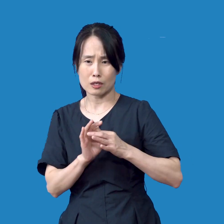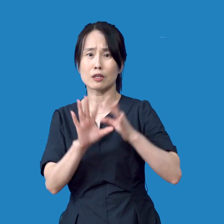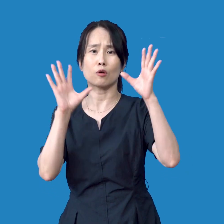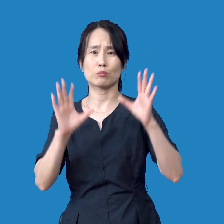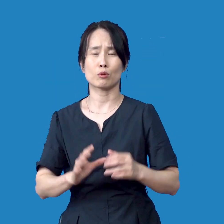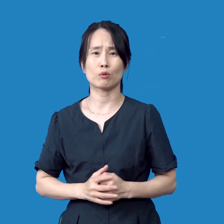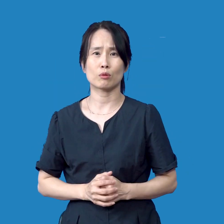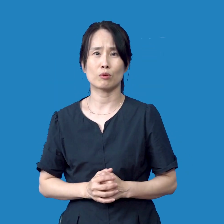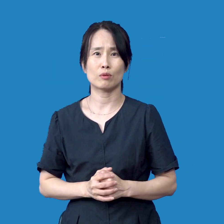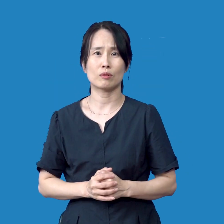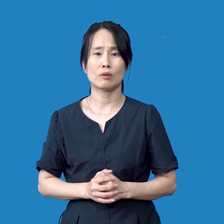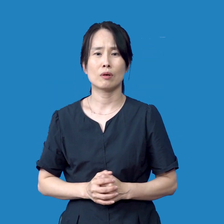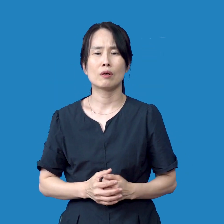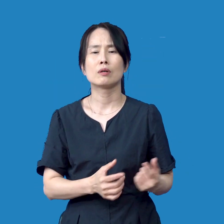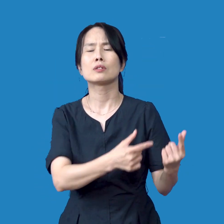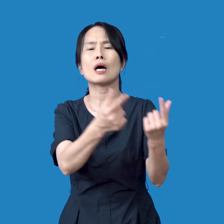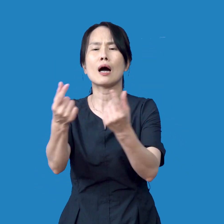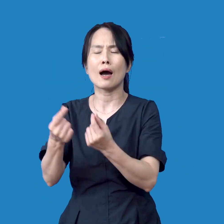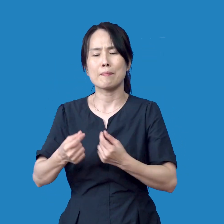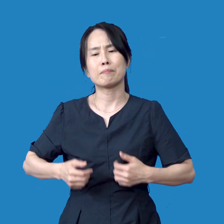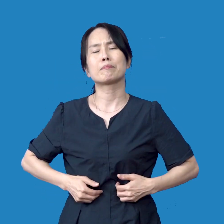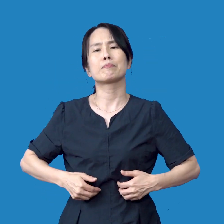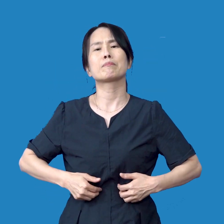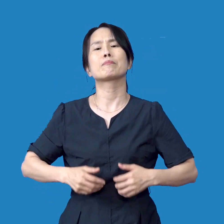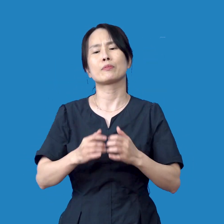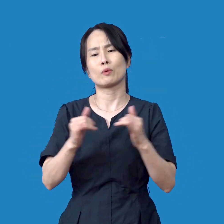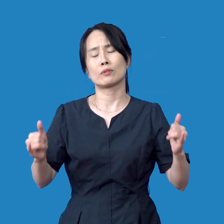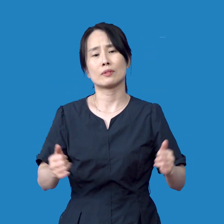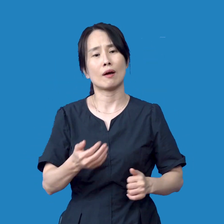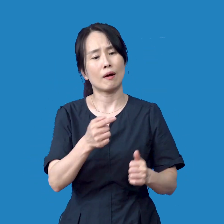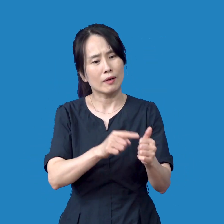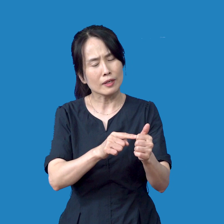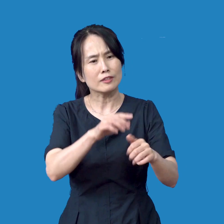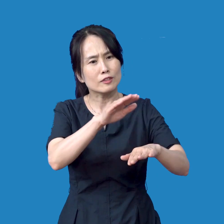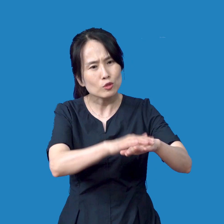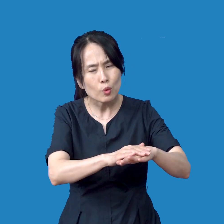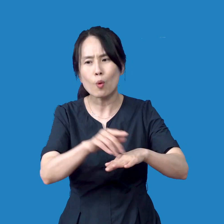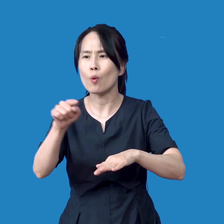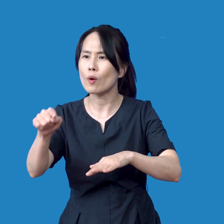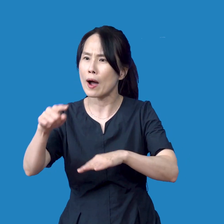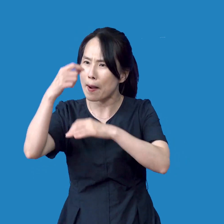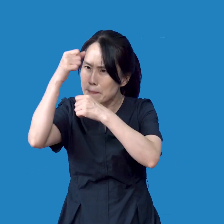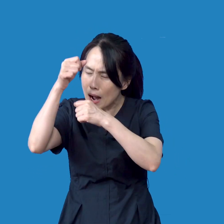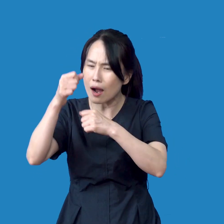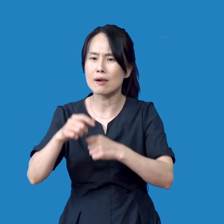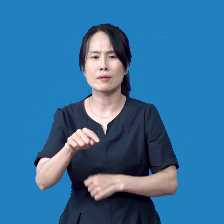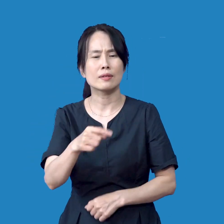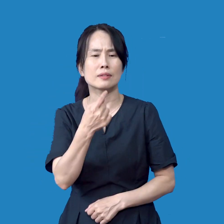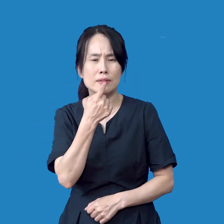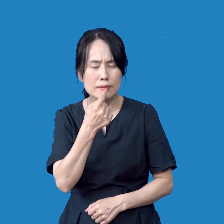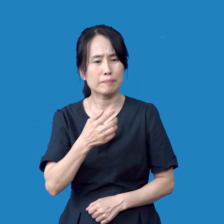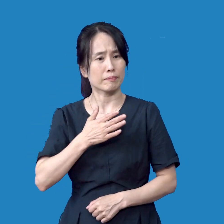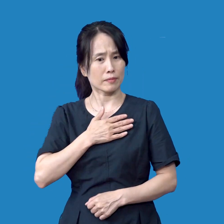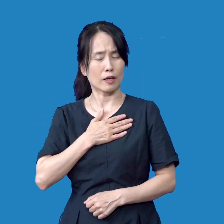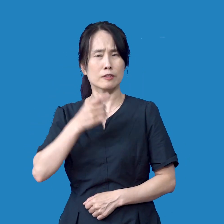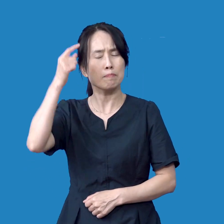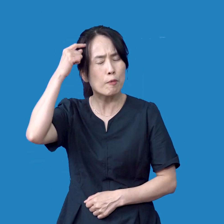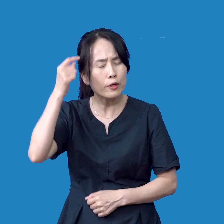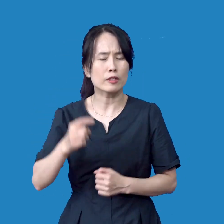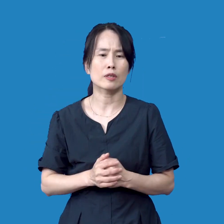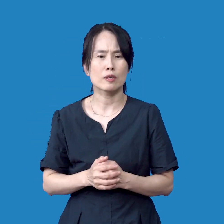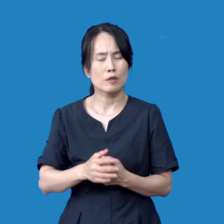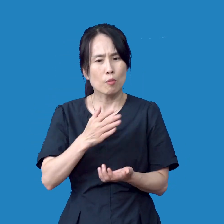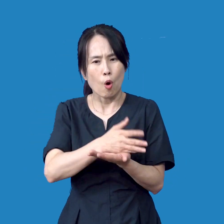상관없습니다. 다 필요한 사람들입니다. 당신은 손, 당신은 발, 당신은 입, 나는 머리,